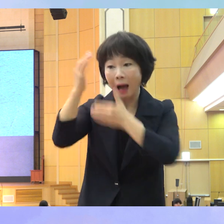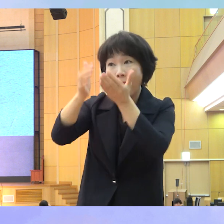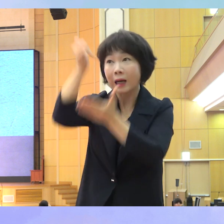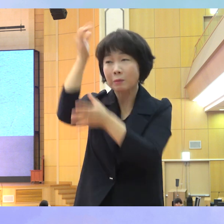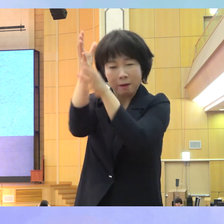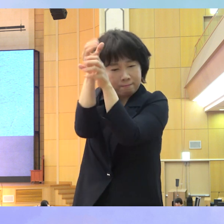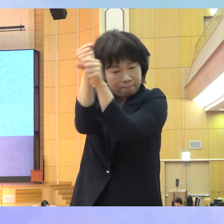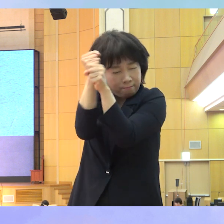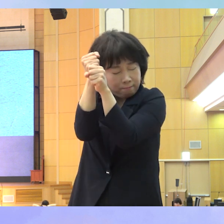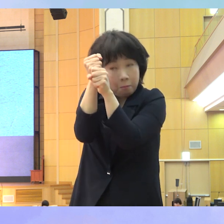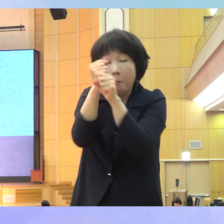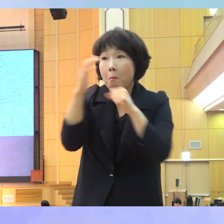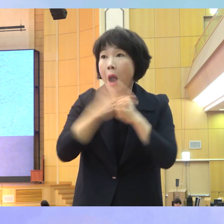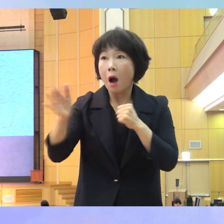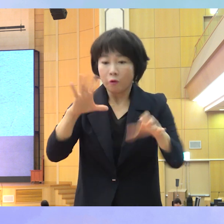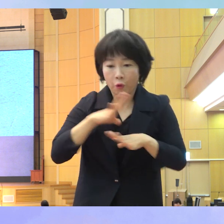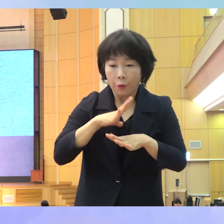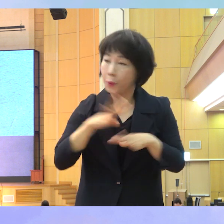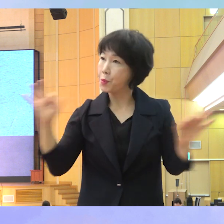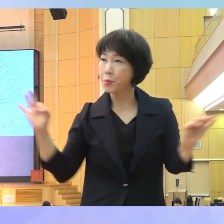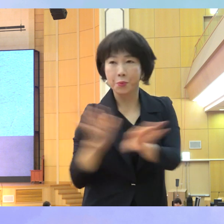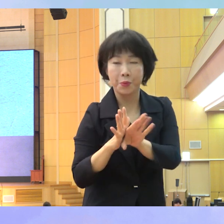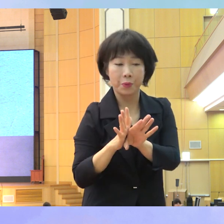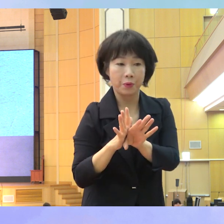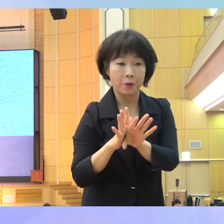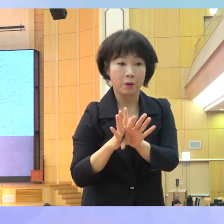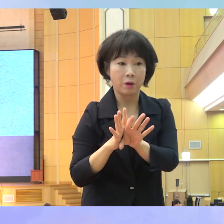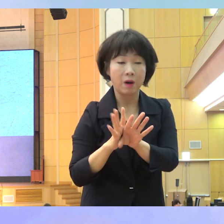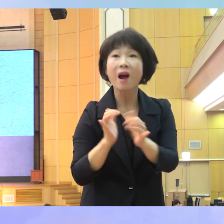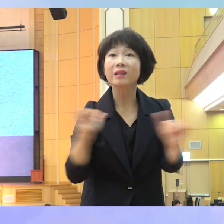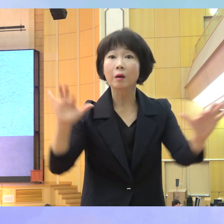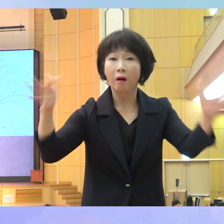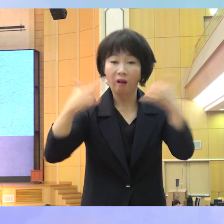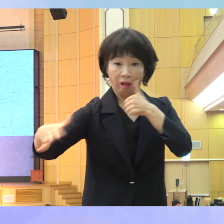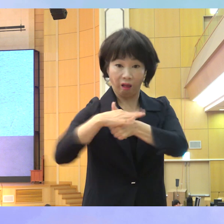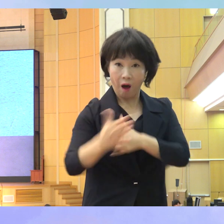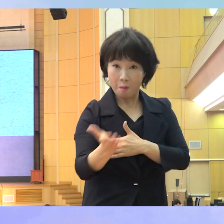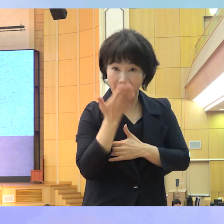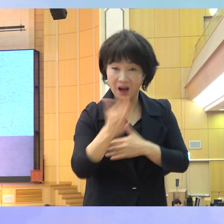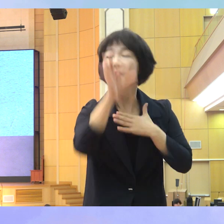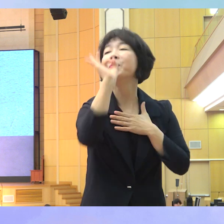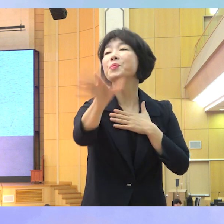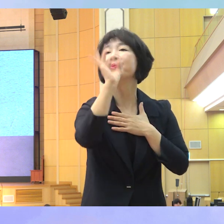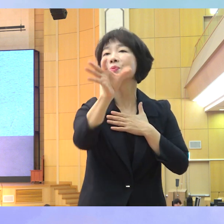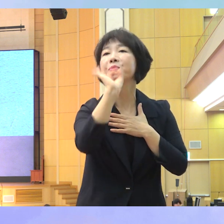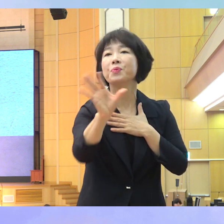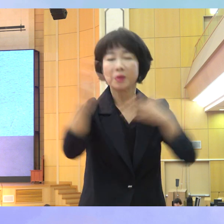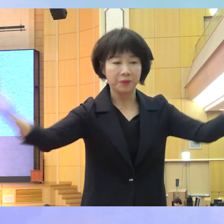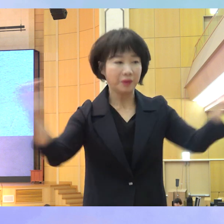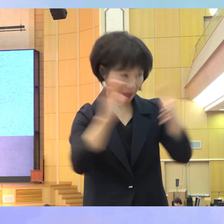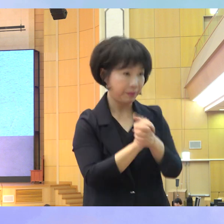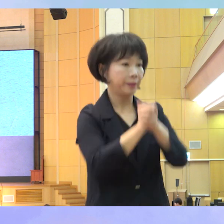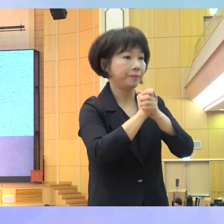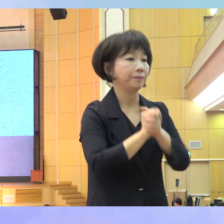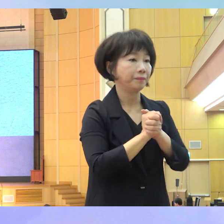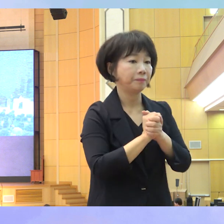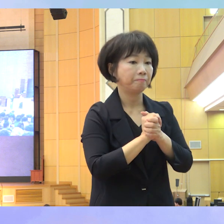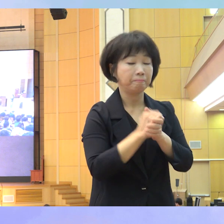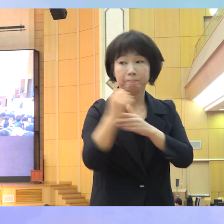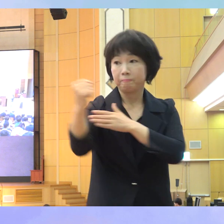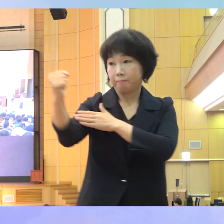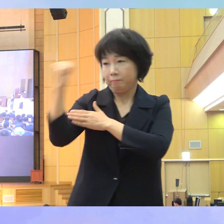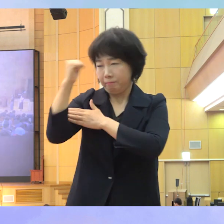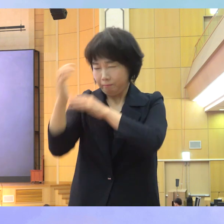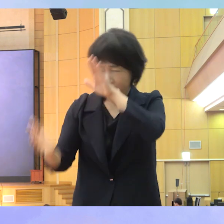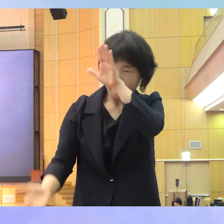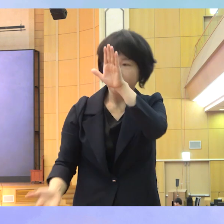하나님을 의지하였은즉 두려워 아니하리니 사람이 내게 어찌하리이까. 아멘.